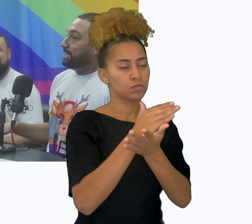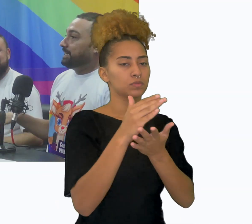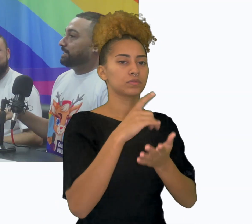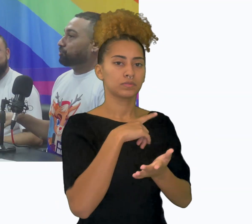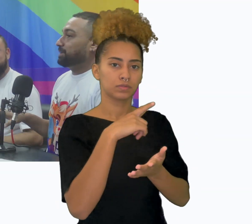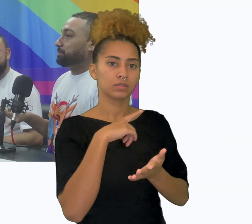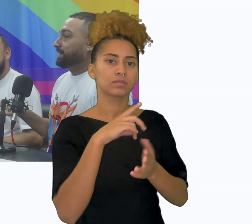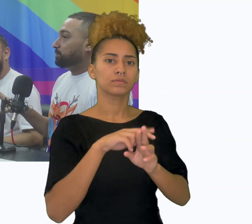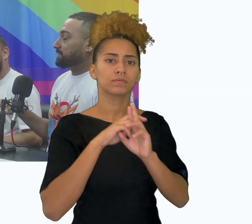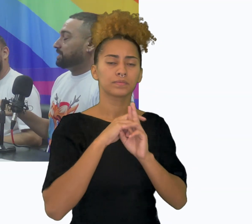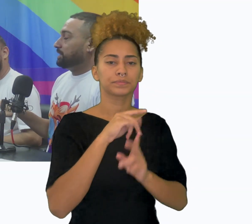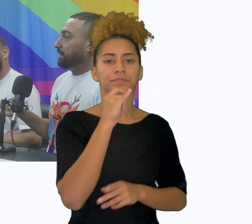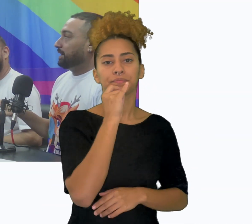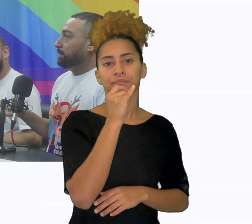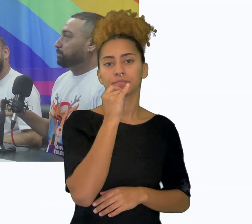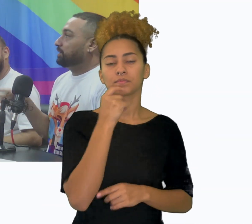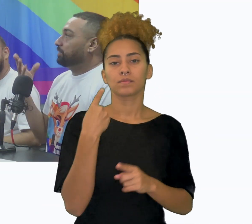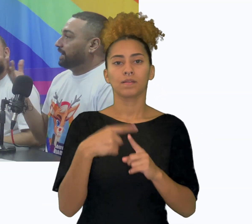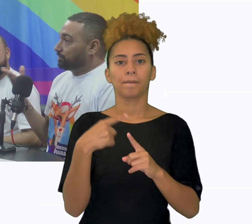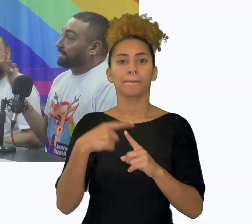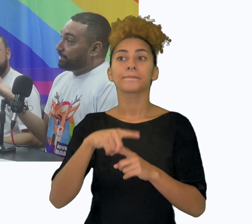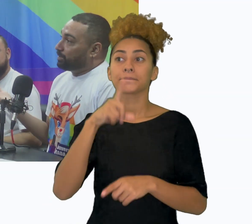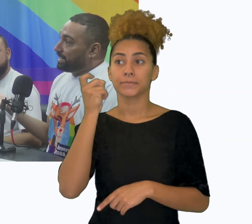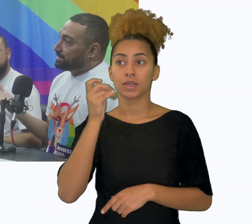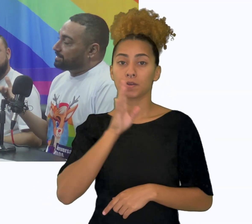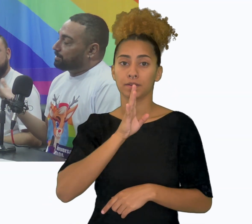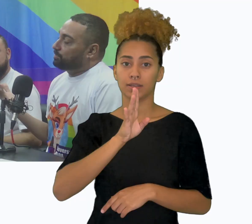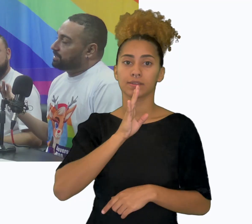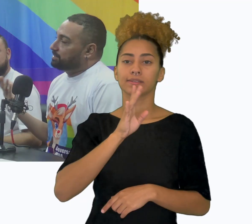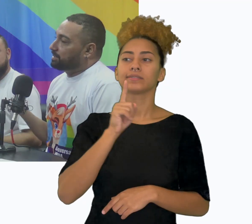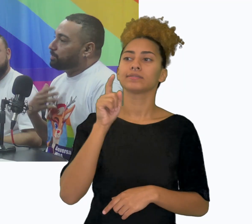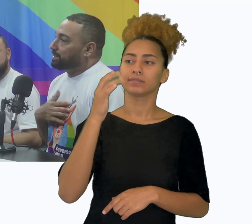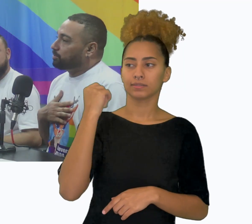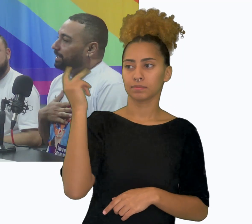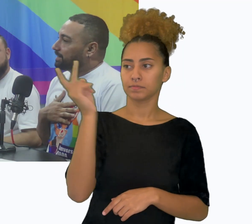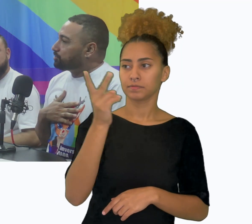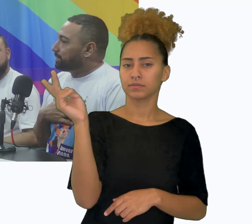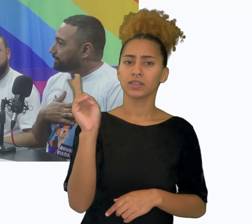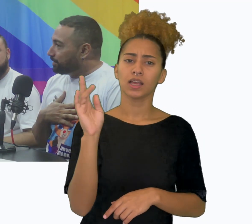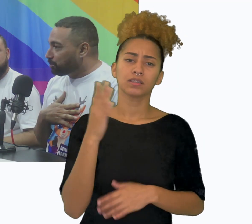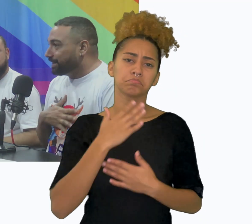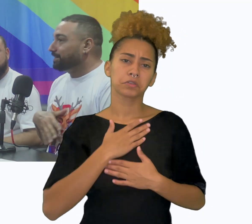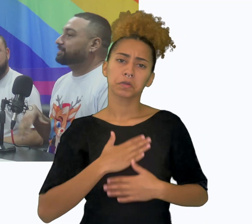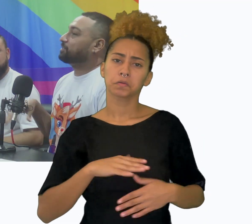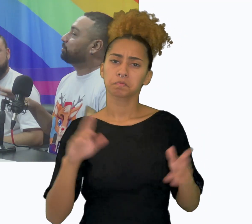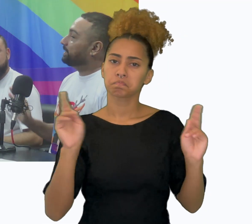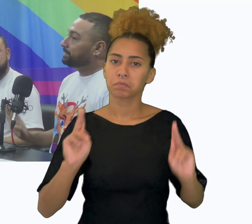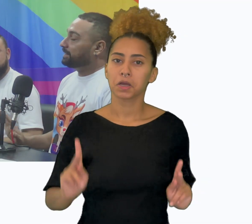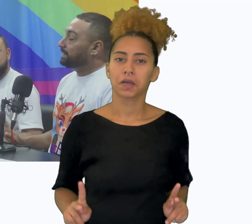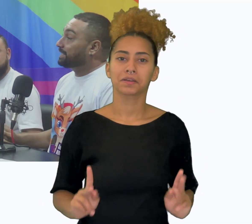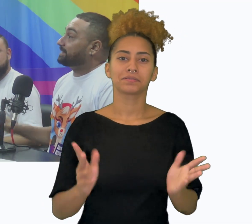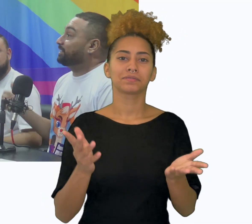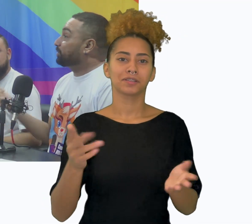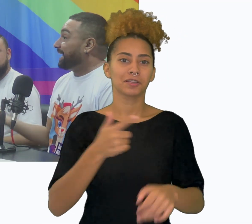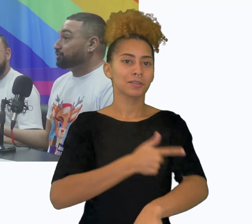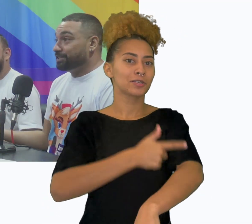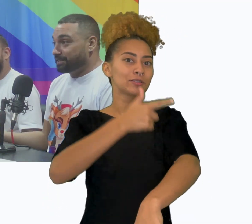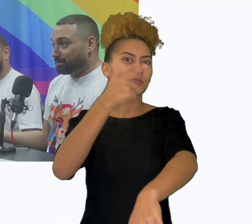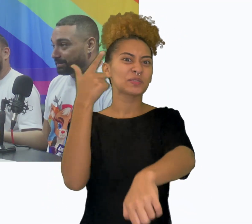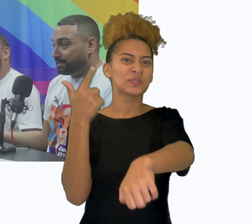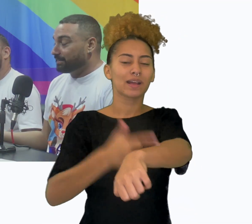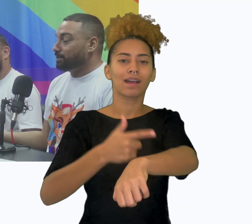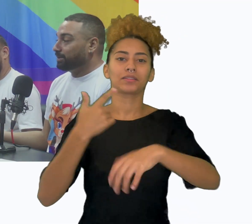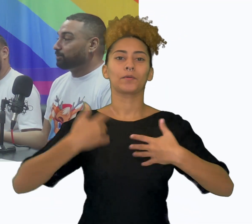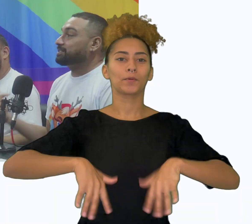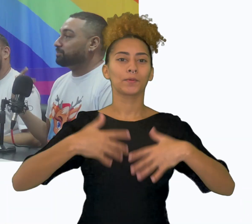né? E tipo, mesmo assim, porque quem conhece sabe que vocês têm uma personalidade bem tranquila, são bem relax,